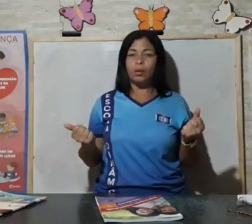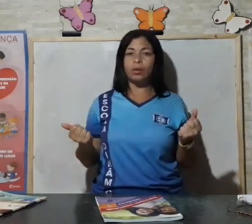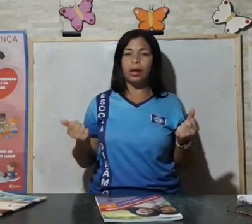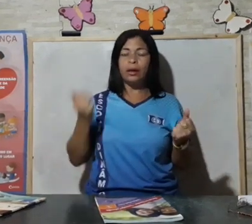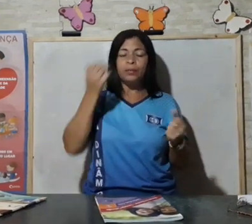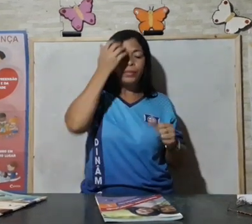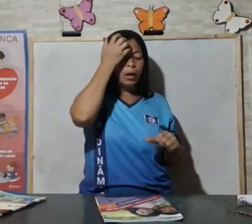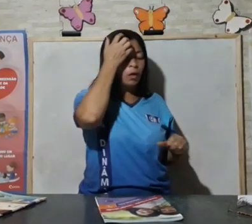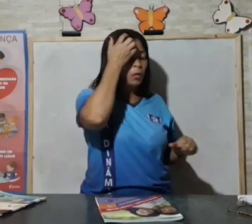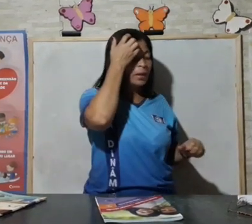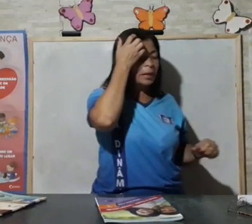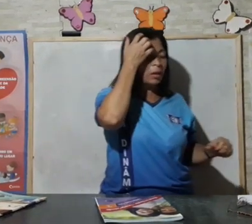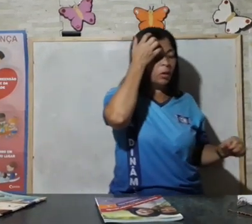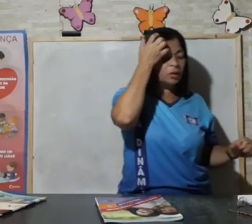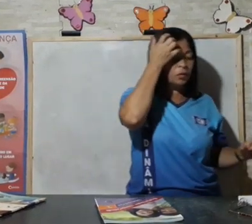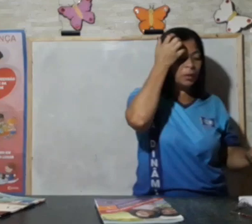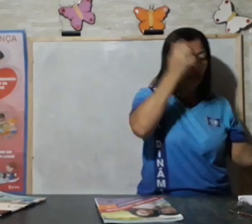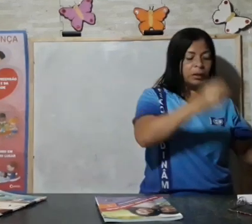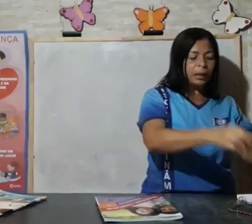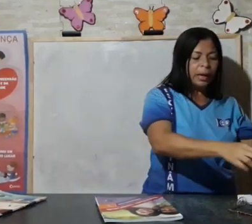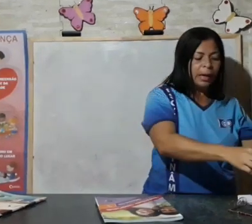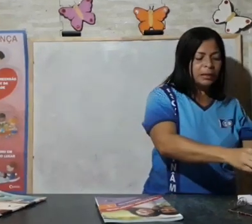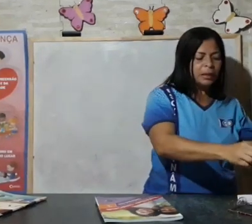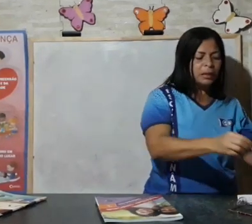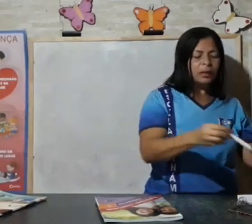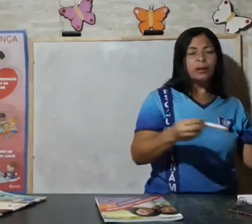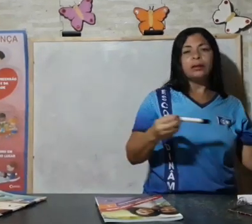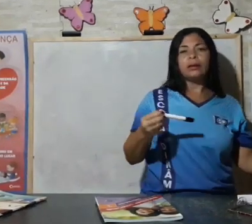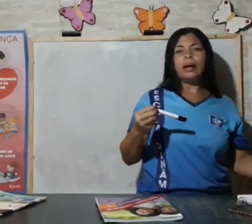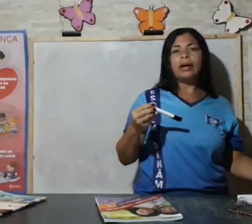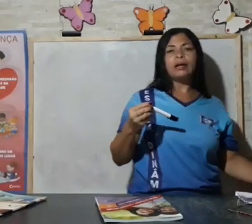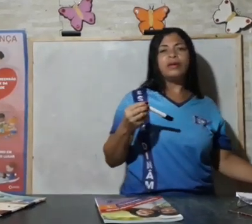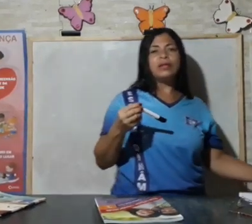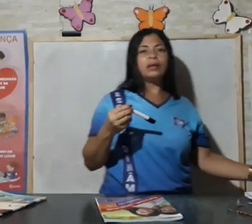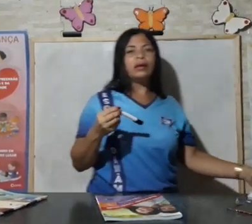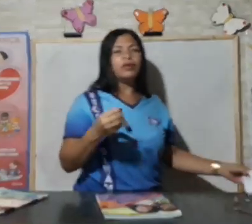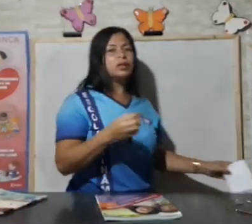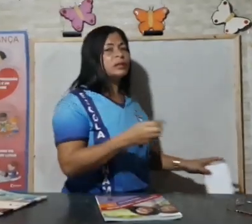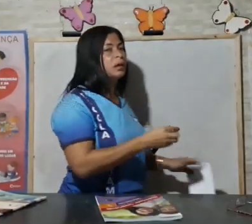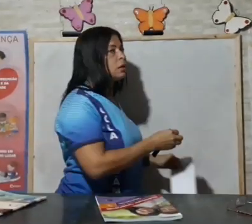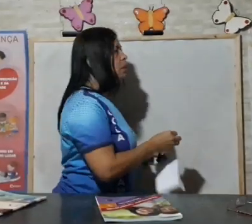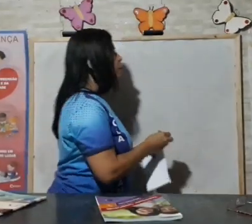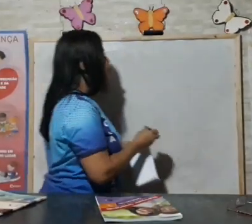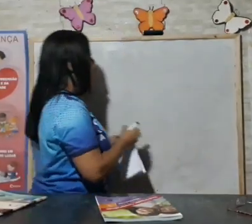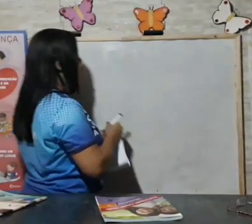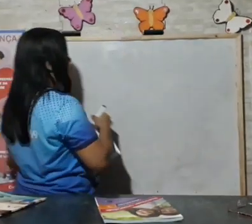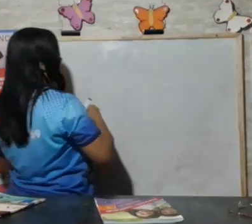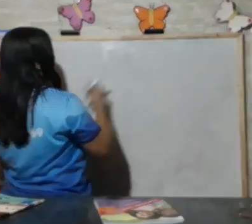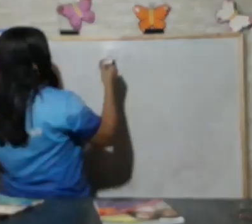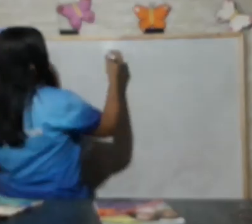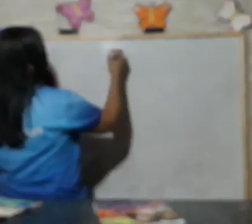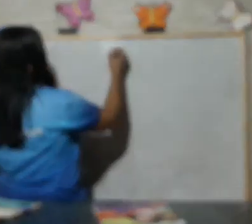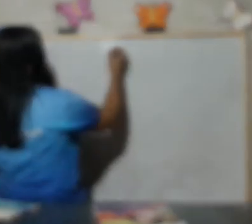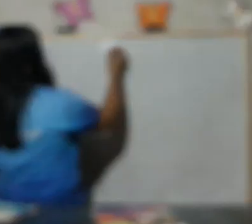ok? Eu vou passar agora a atividade de casa, tá? Que vai ser através desse link. Deixa eu escrever